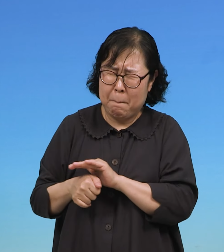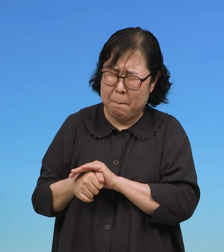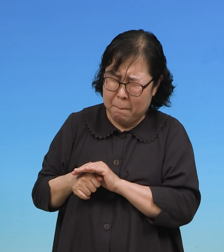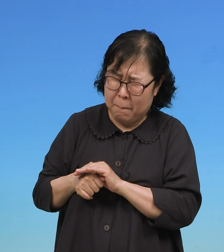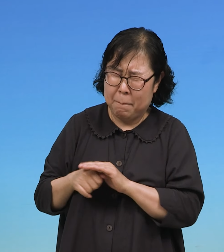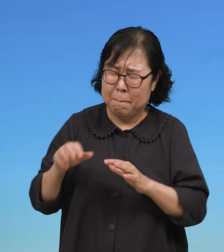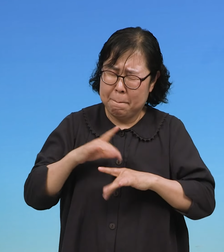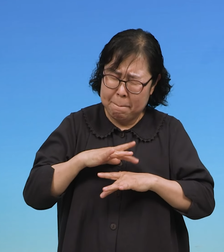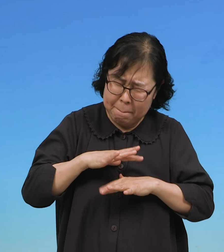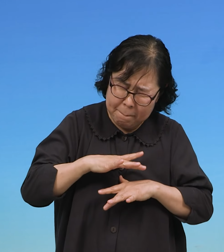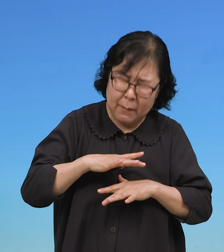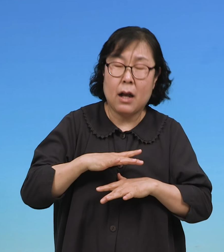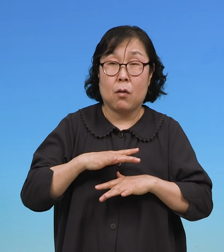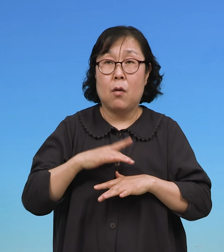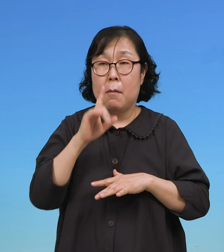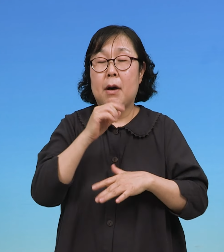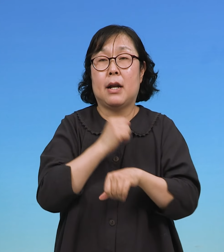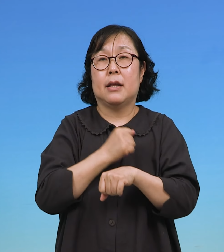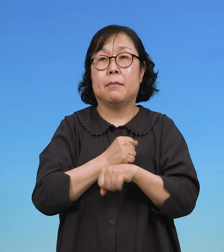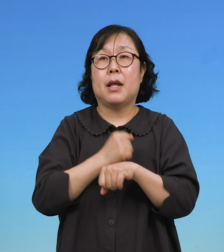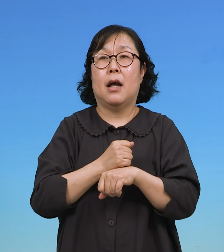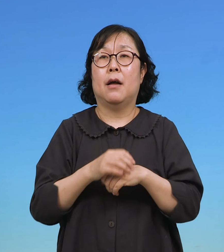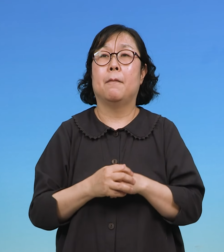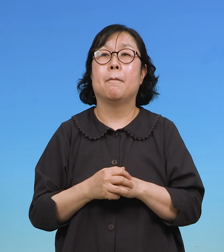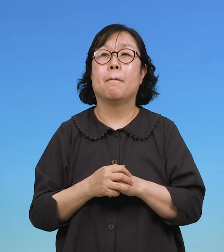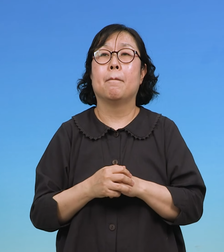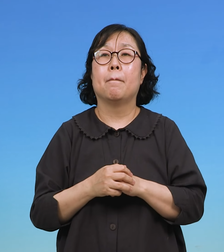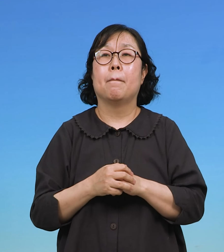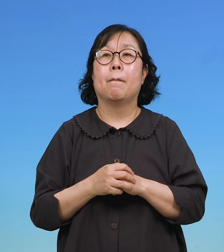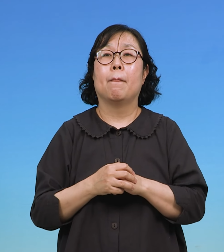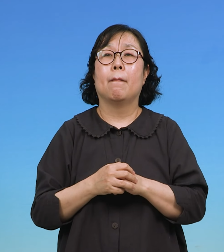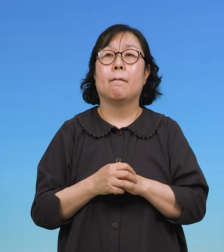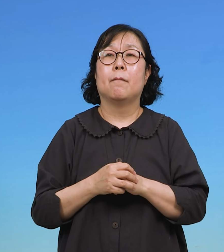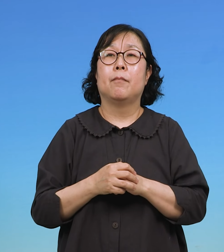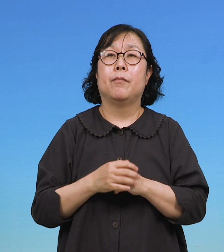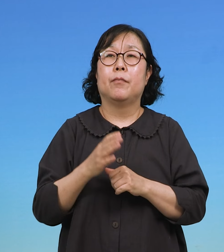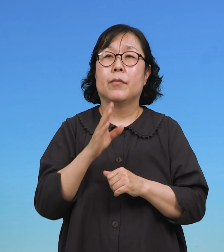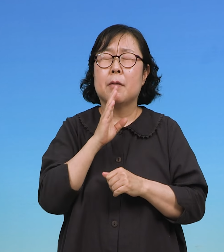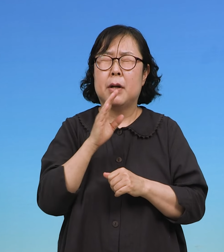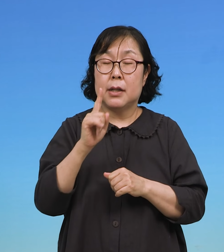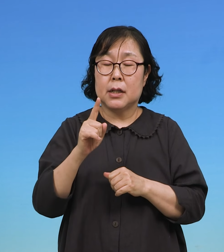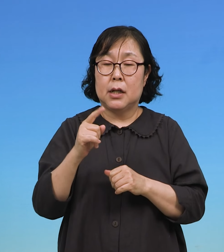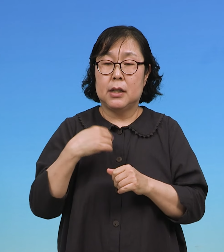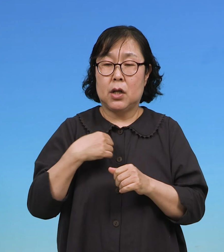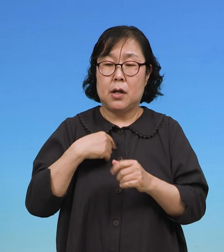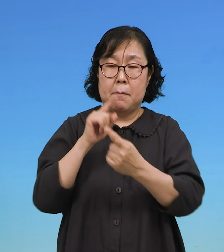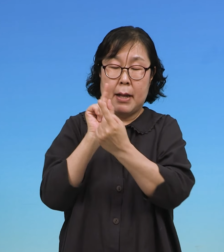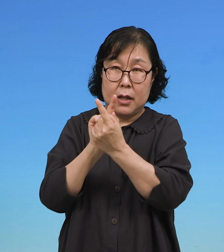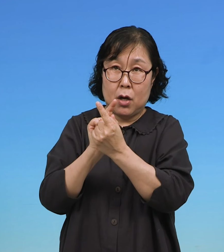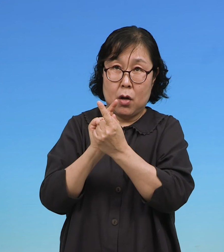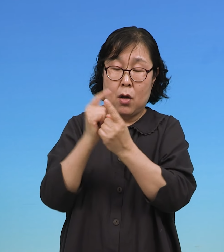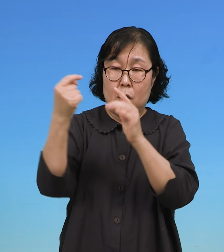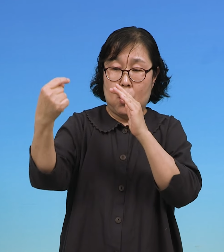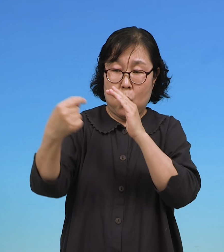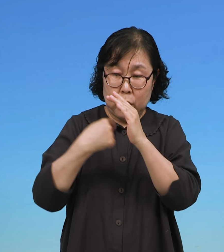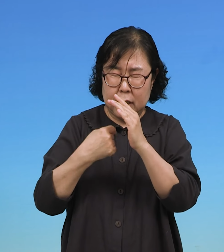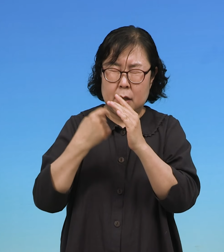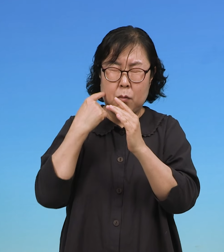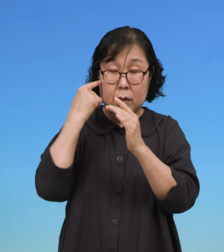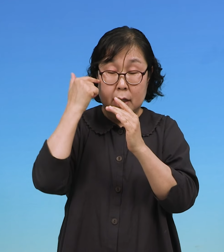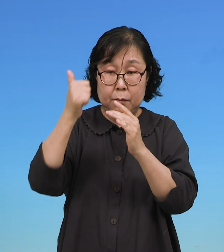같다고. 그날 저를 찾아오신 목사님도요, 진짜 맨 땅에 헤딩하듯이 그렇게